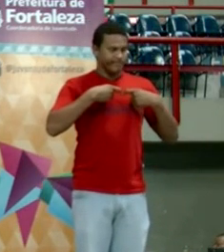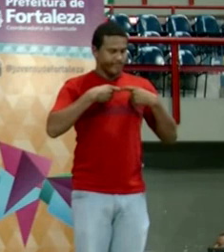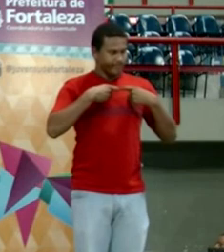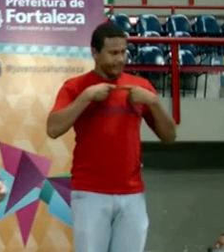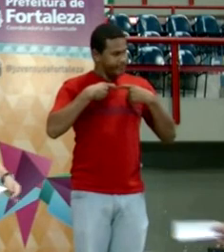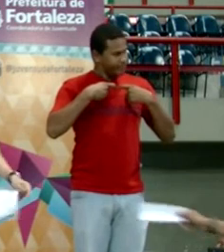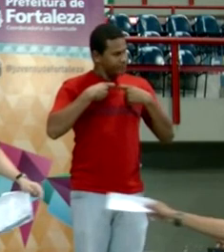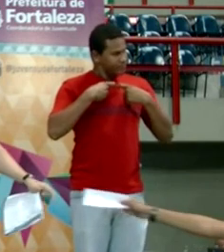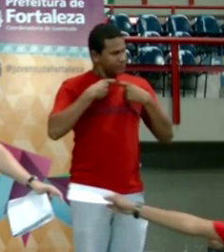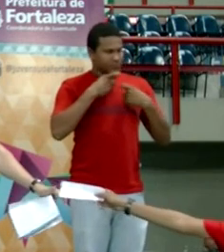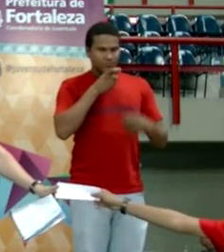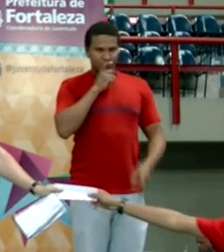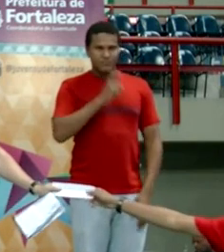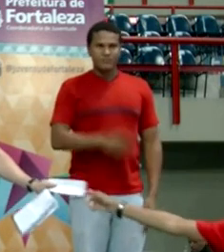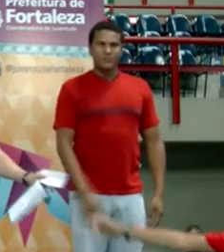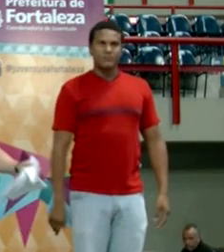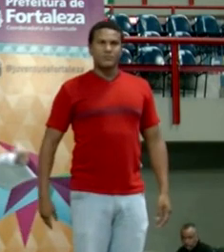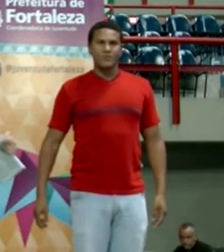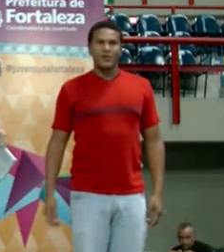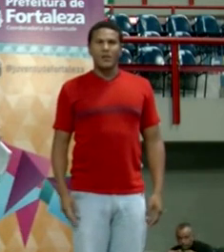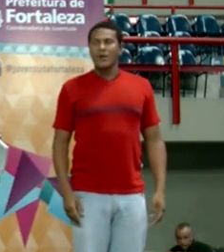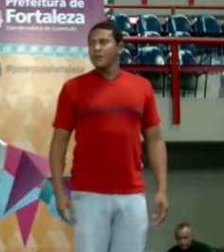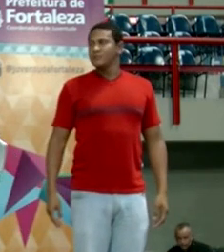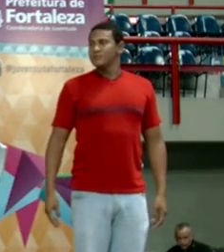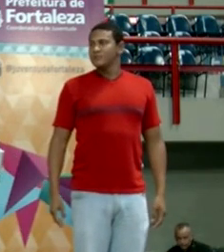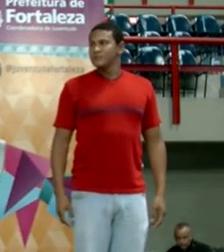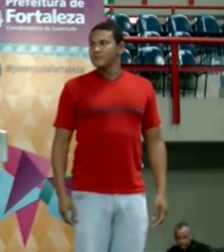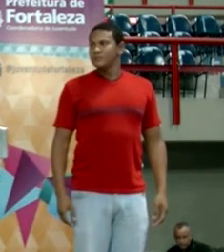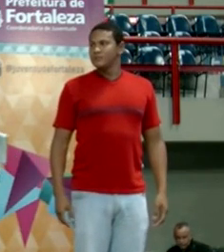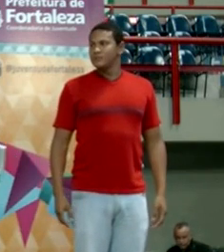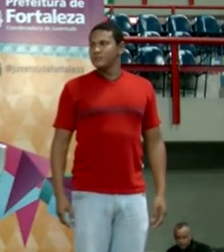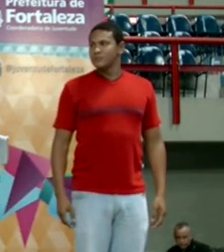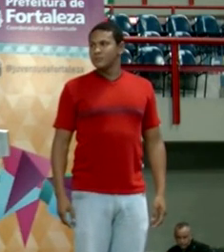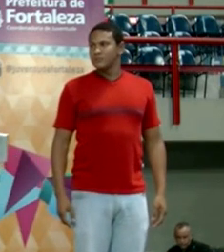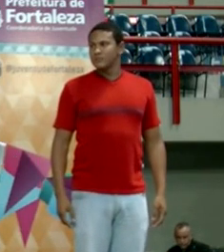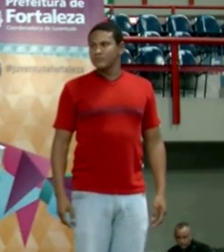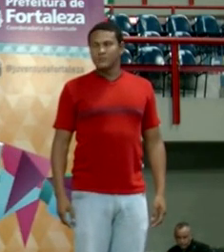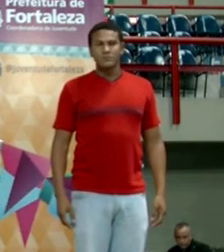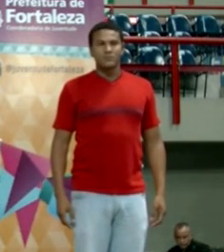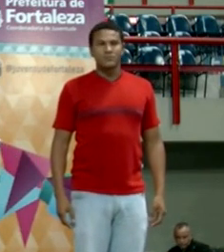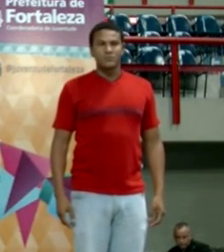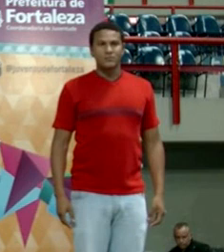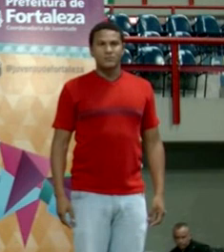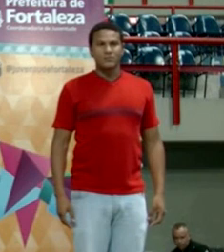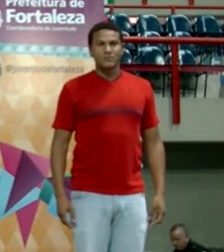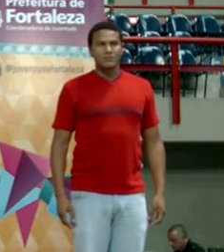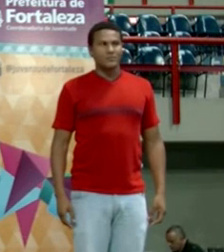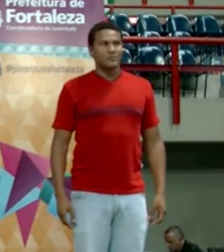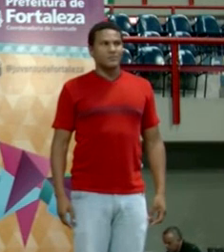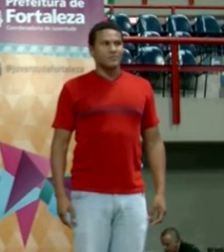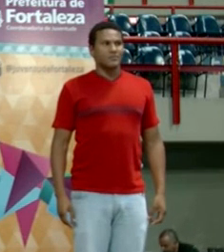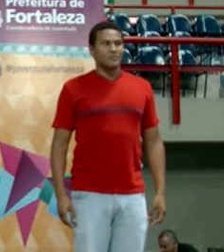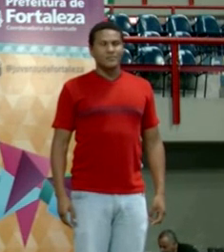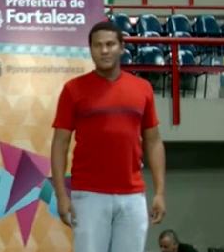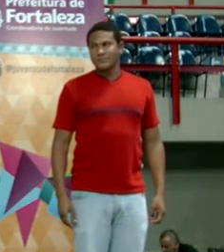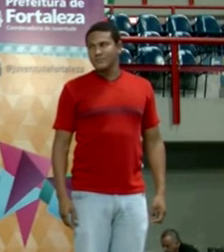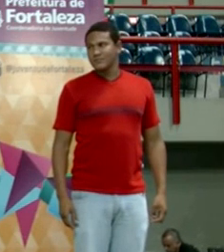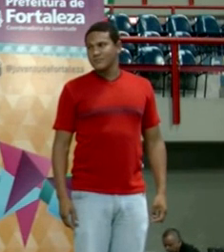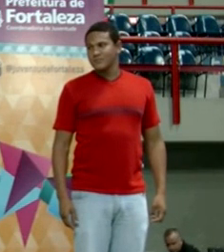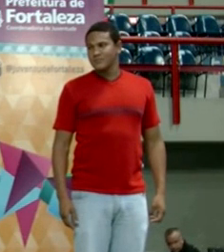pista. Tá certo? Só com a manteiga da terra para pegar um dourado.